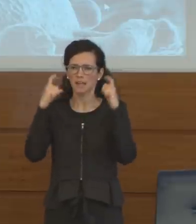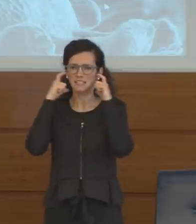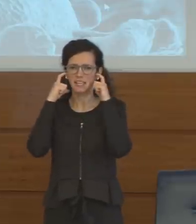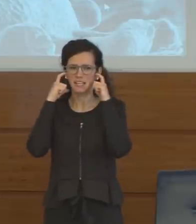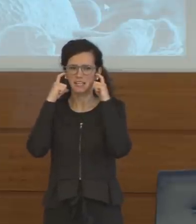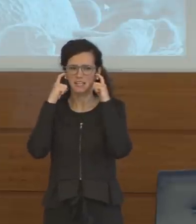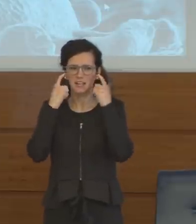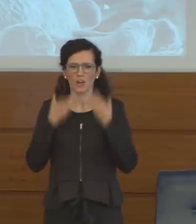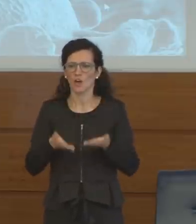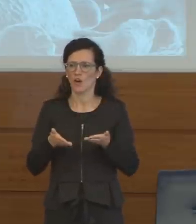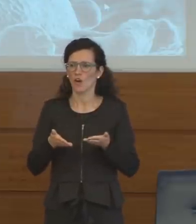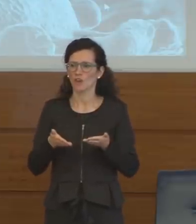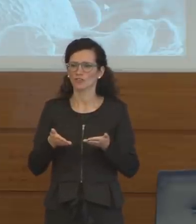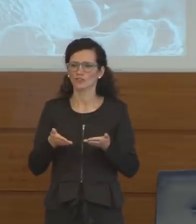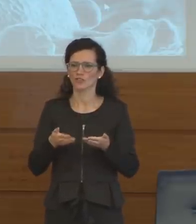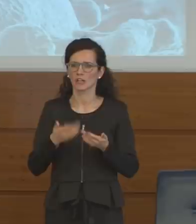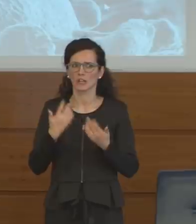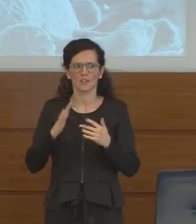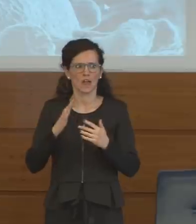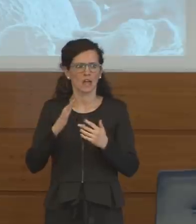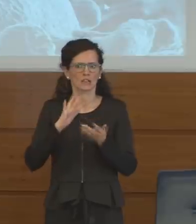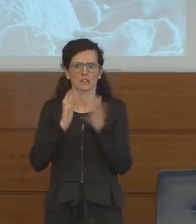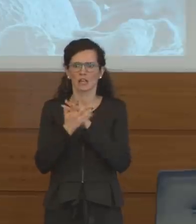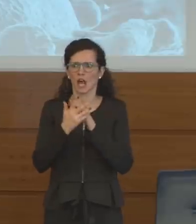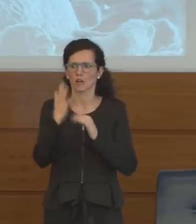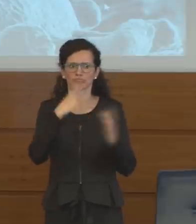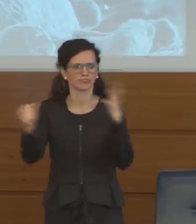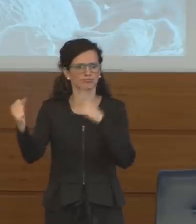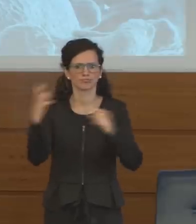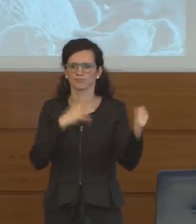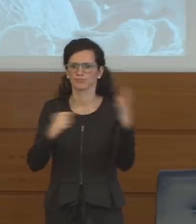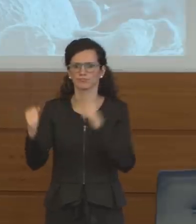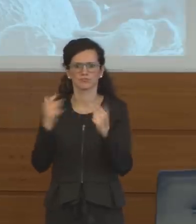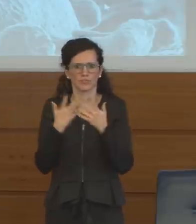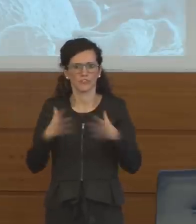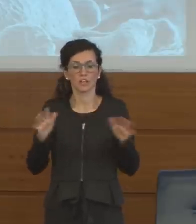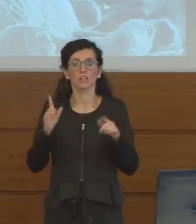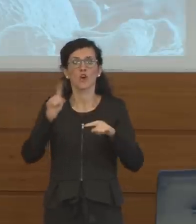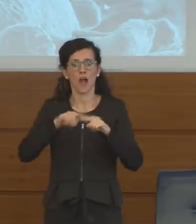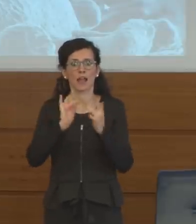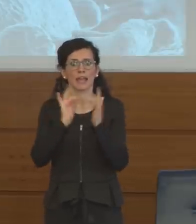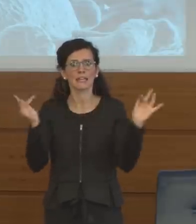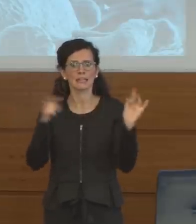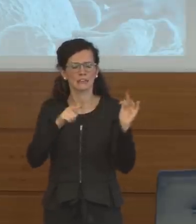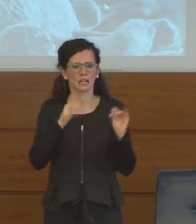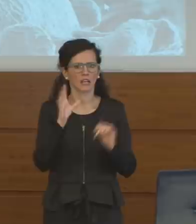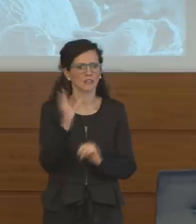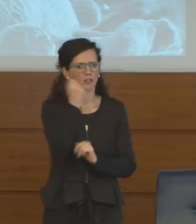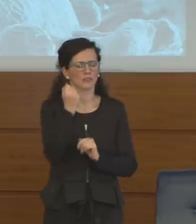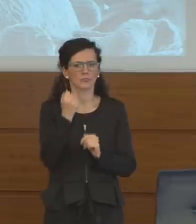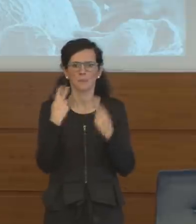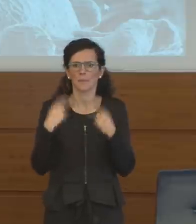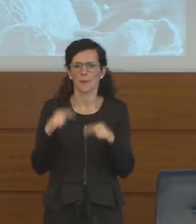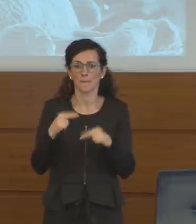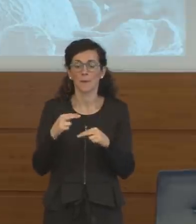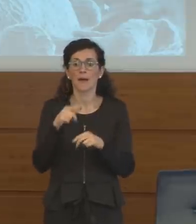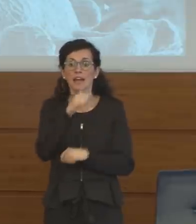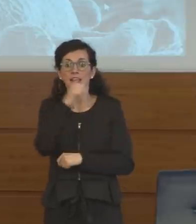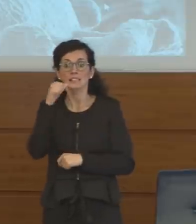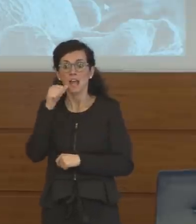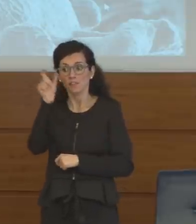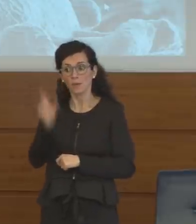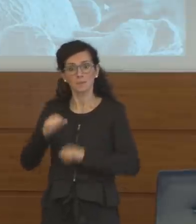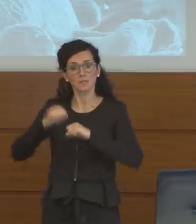modo per essere a ruba anche sui siti internet, non servono a proteggere i sani,